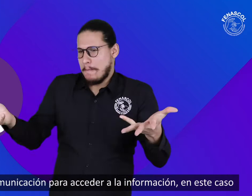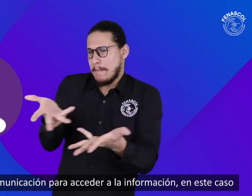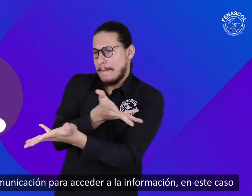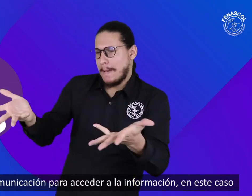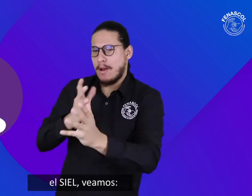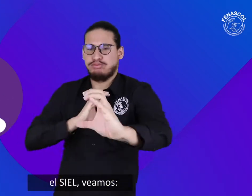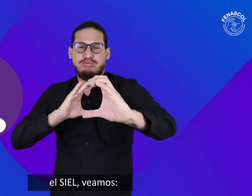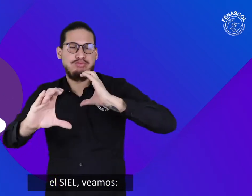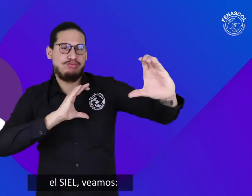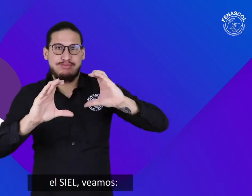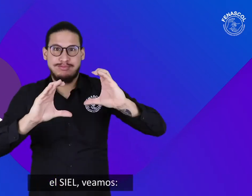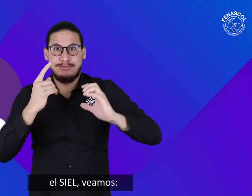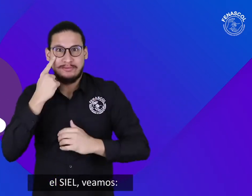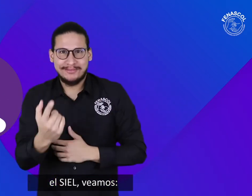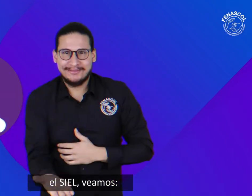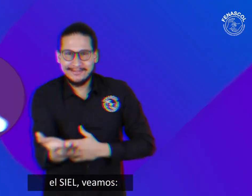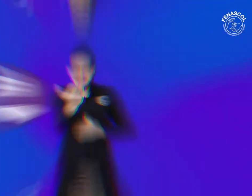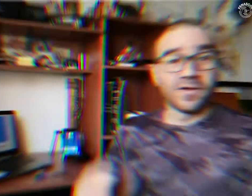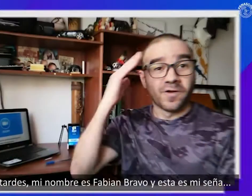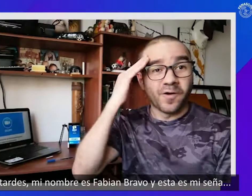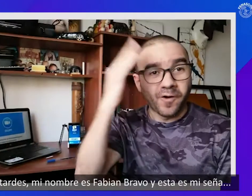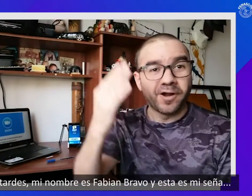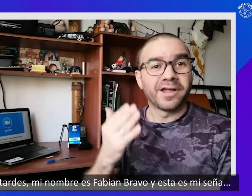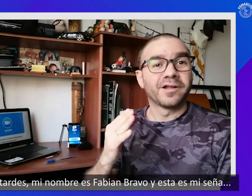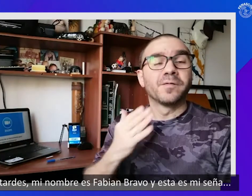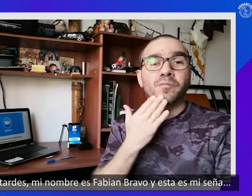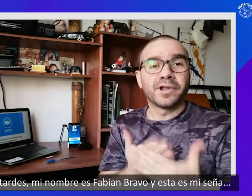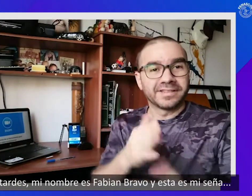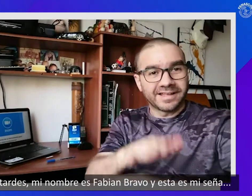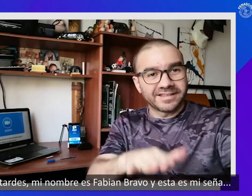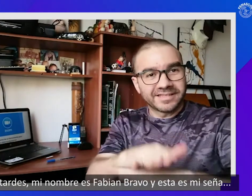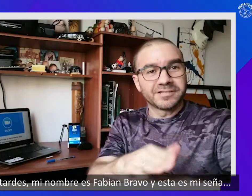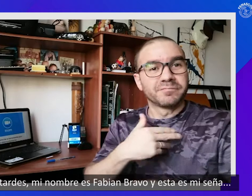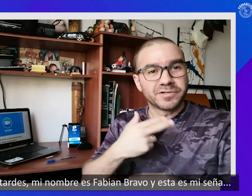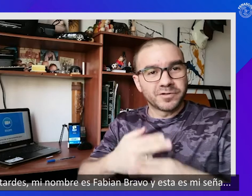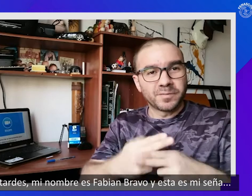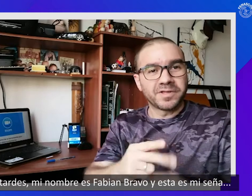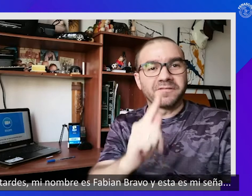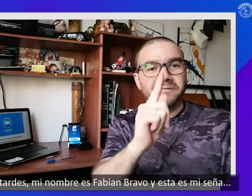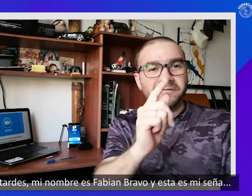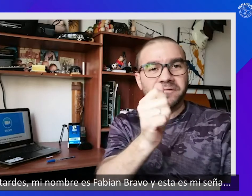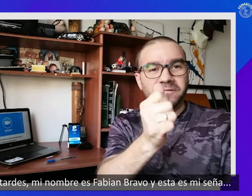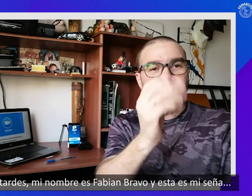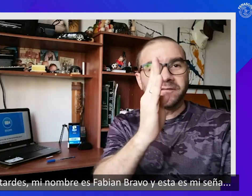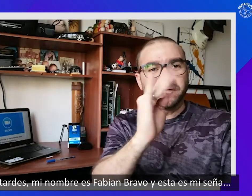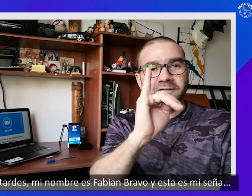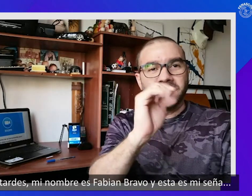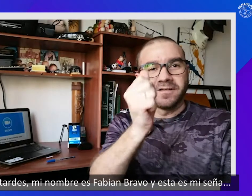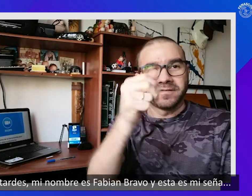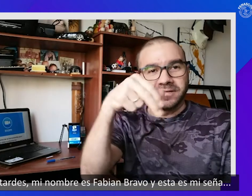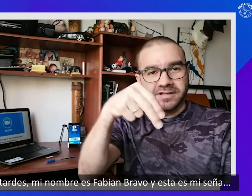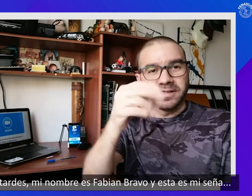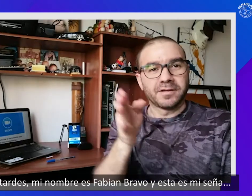acceder a la información, en este caso el CIEL. Veamos. Hola, buenas tardes. Mi nombre es Fabián Bravo y esta